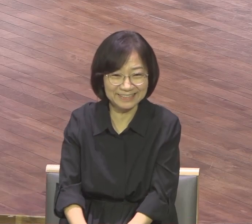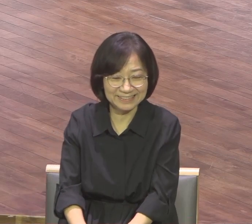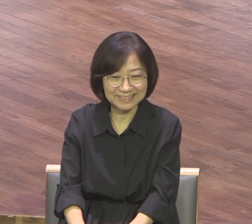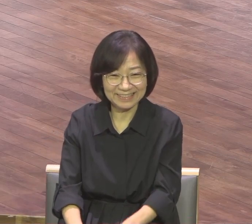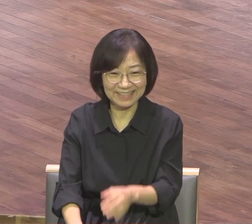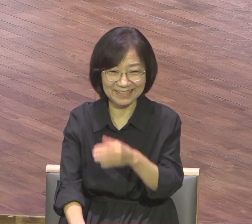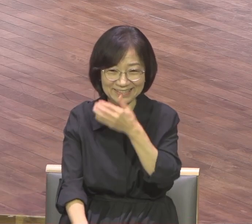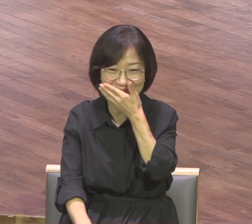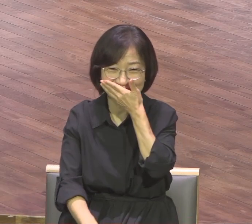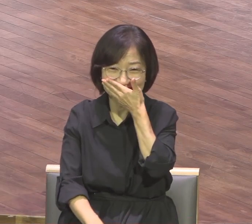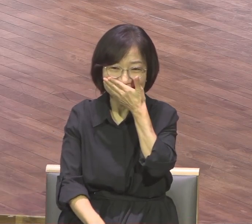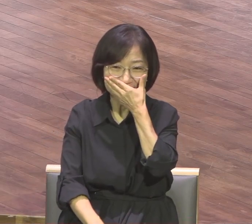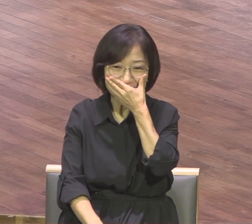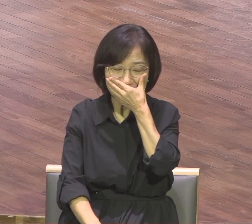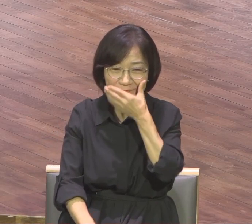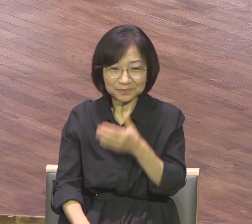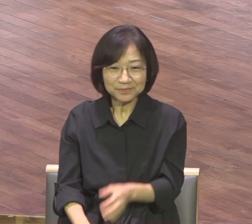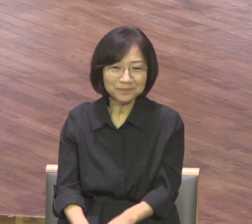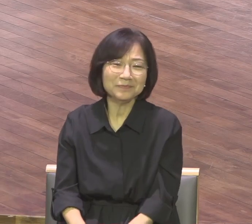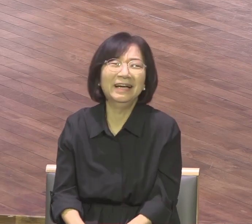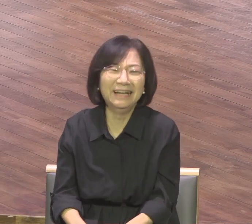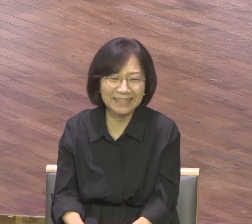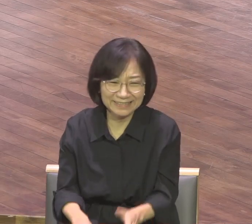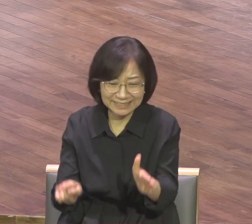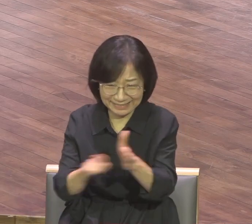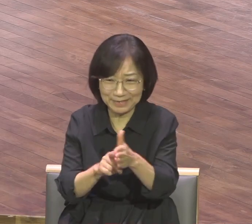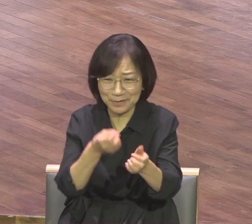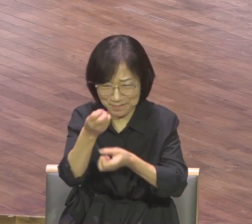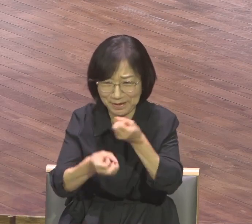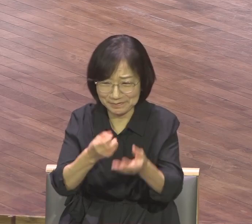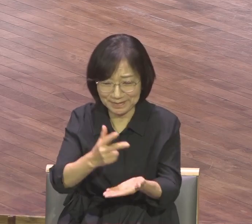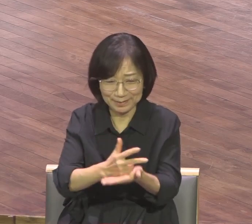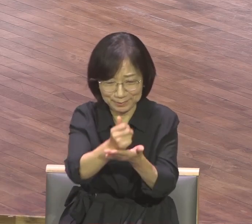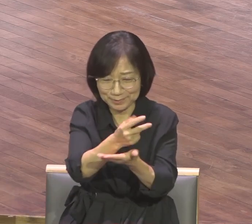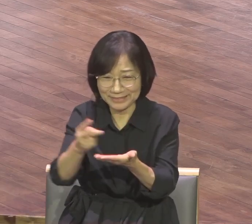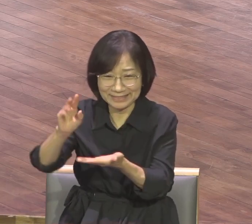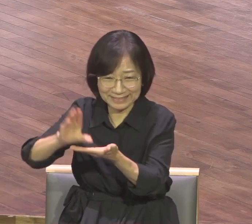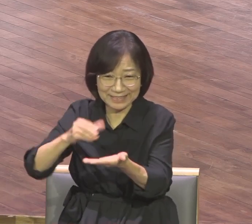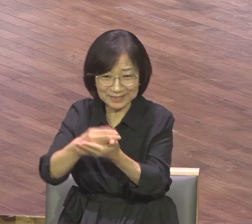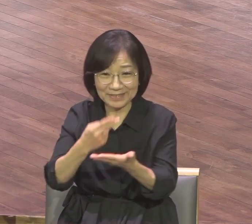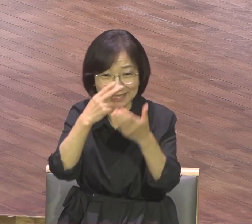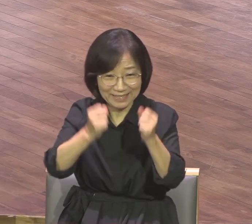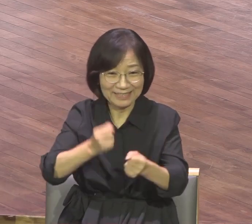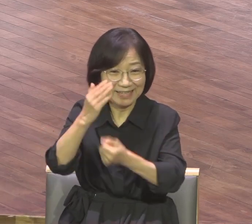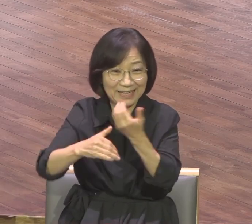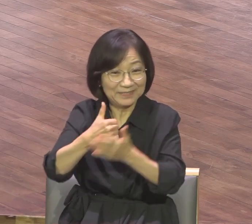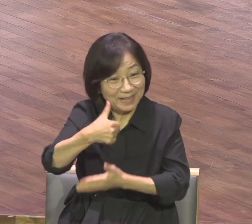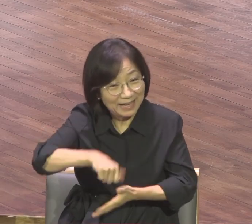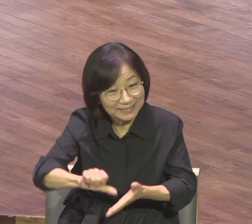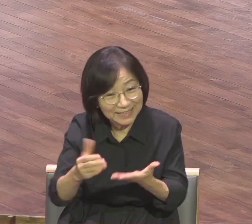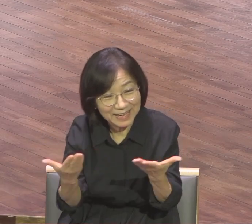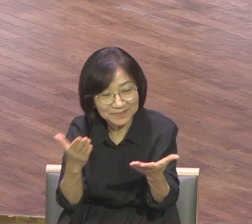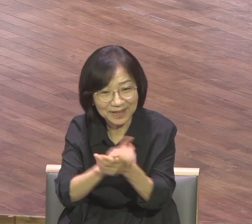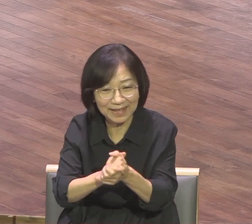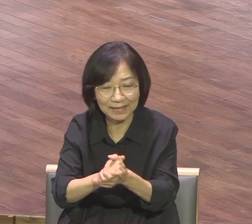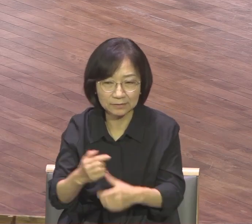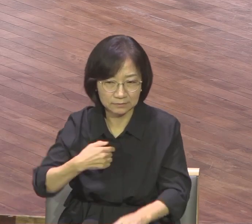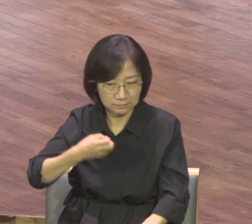아, 신앙 고백 안 했네. 신앙 고백합니다. 주는 그리스도시요 살아계신 하나님의